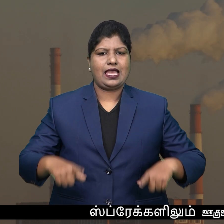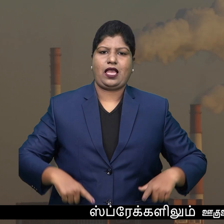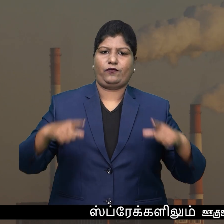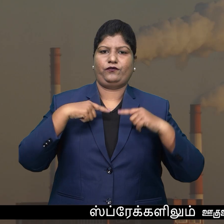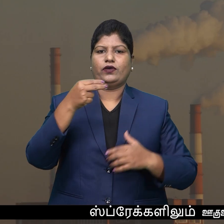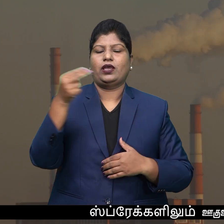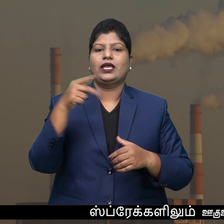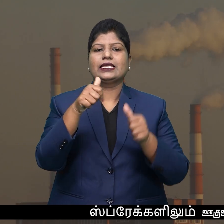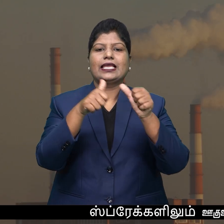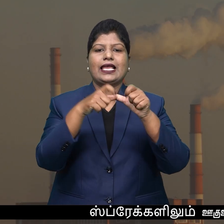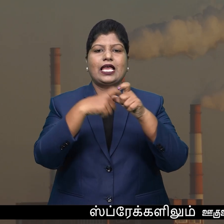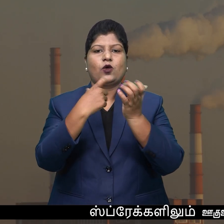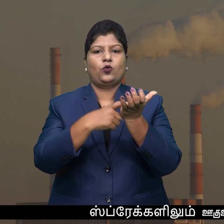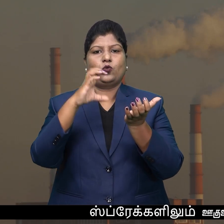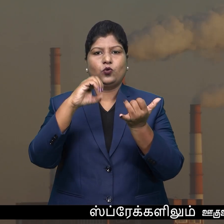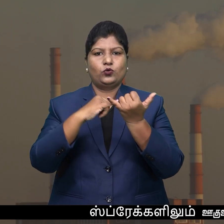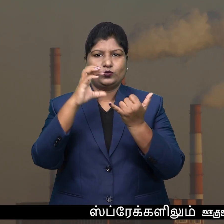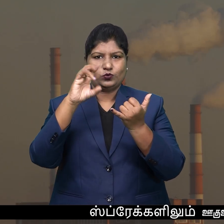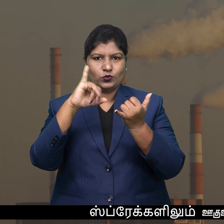ஸ்ப்ரேக்களிலும் CFCகள் காணப்படுகின்றன.